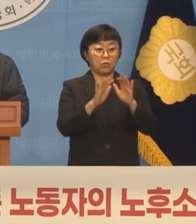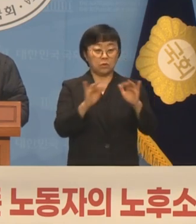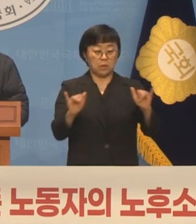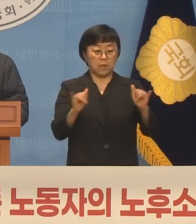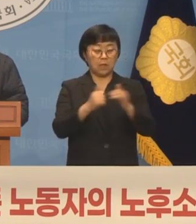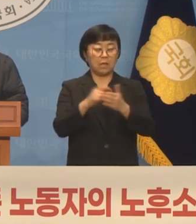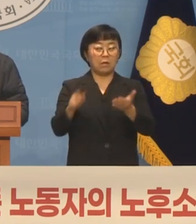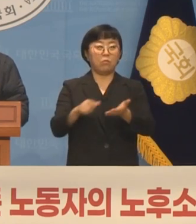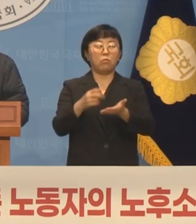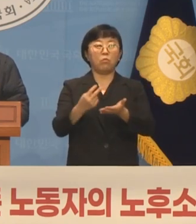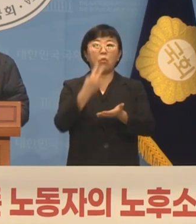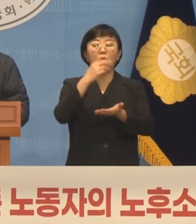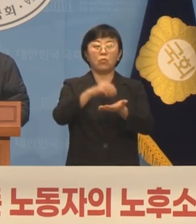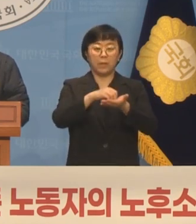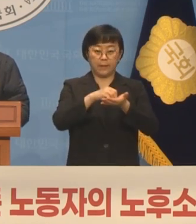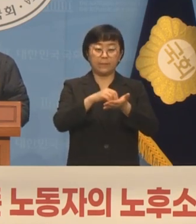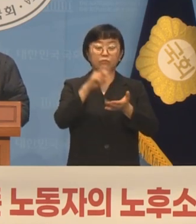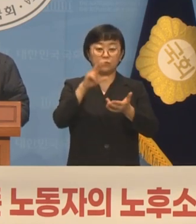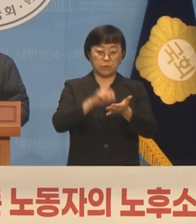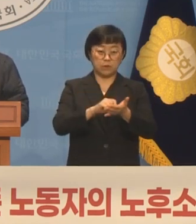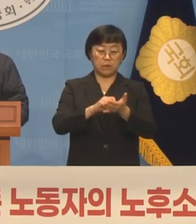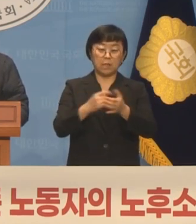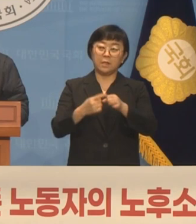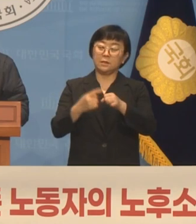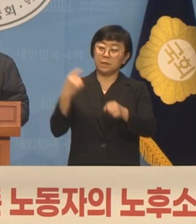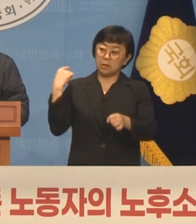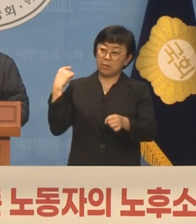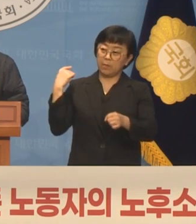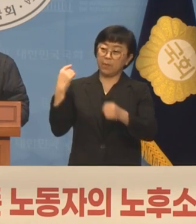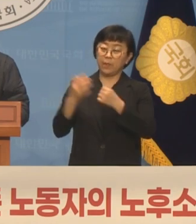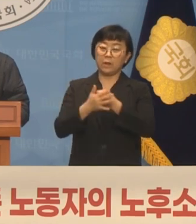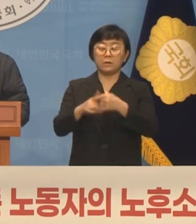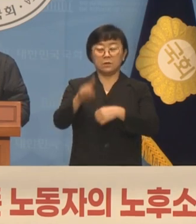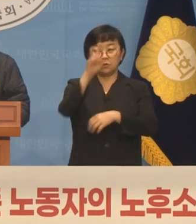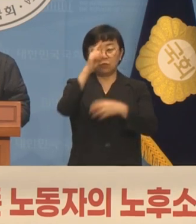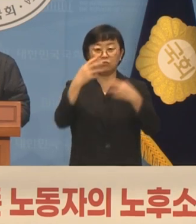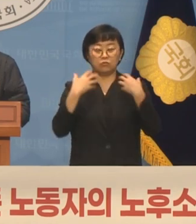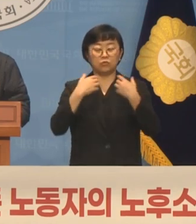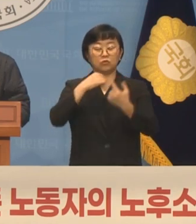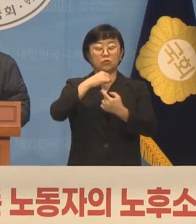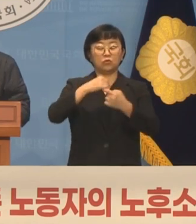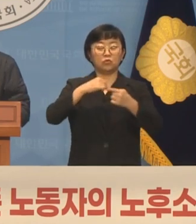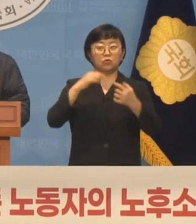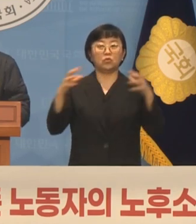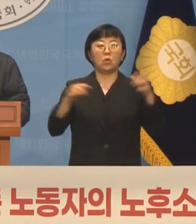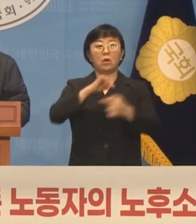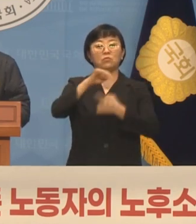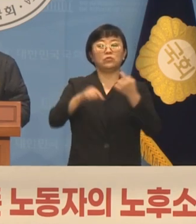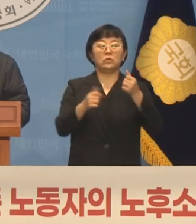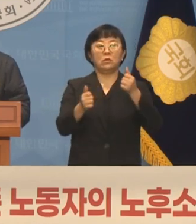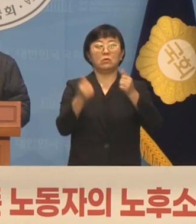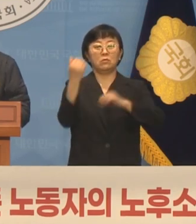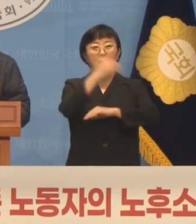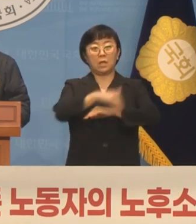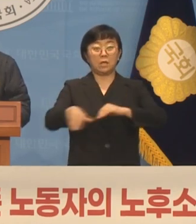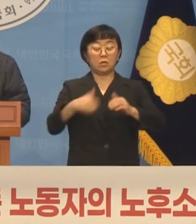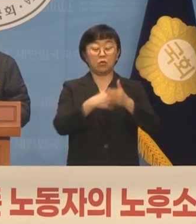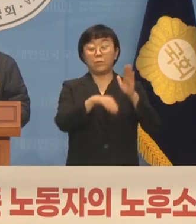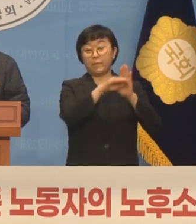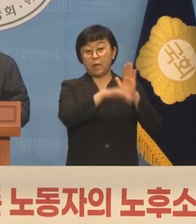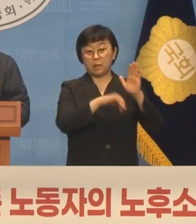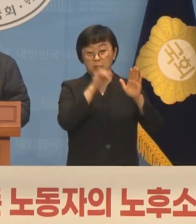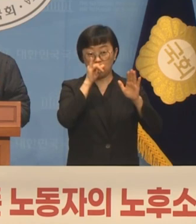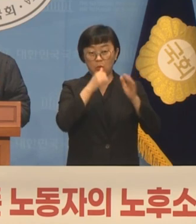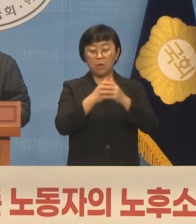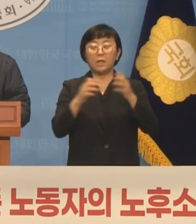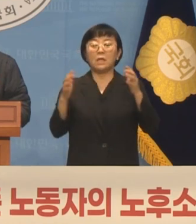보험료 문제입니다. 작년에 발표한 정부 종합운영계획에서도 주요 의제로 다루어졌고